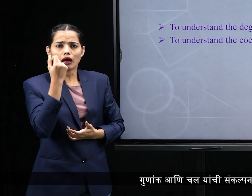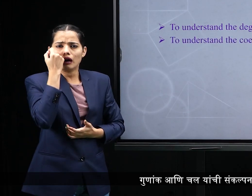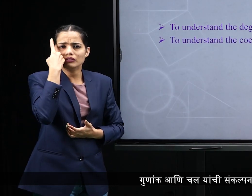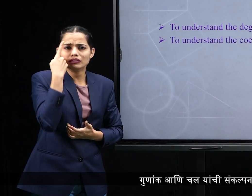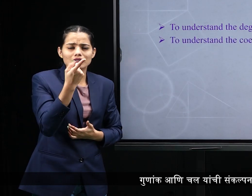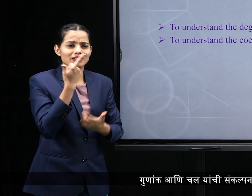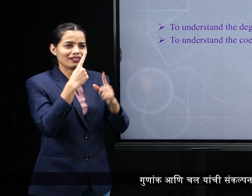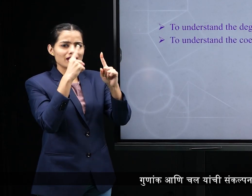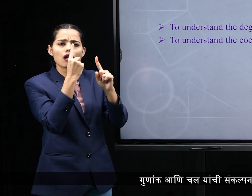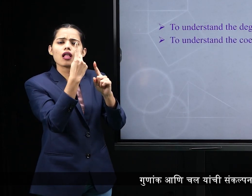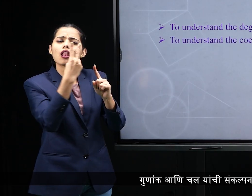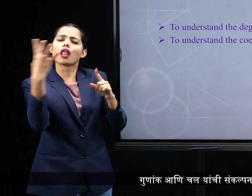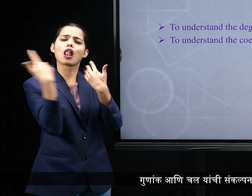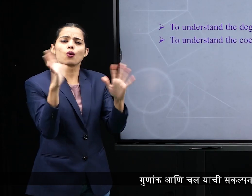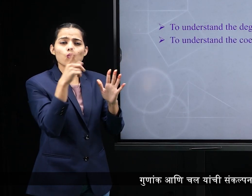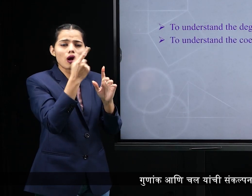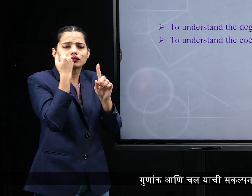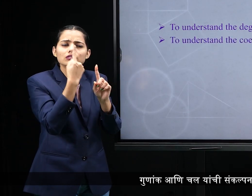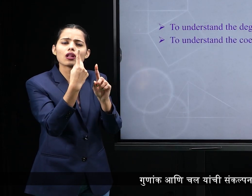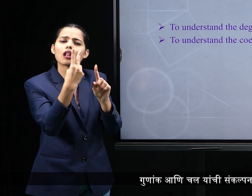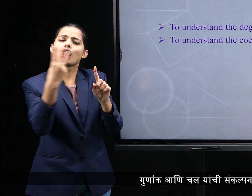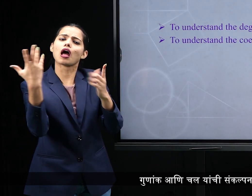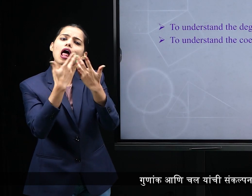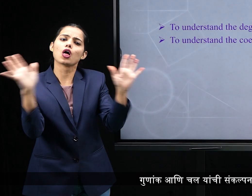गुणांक आणि चल यांची संकल्पना समजून घेण्यासाठी,